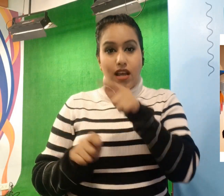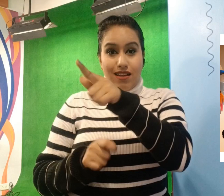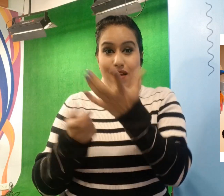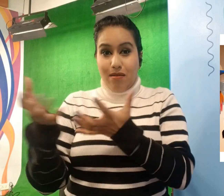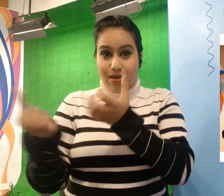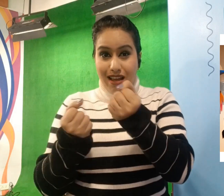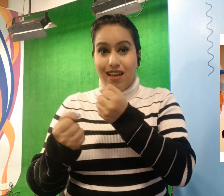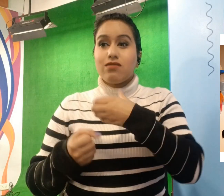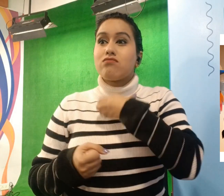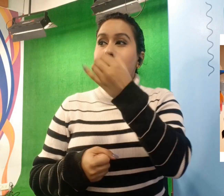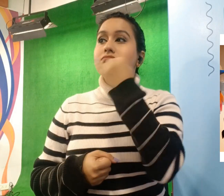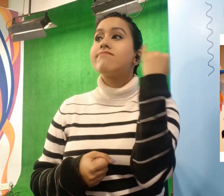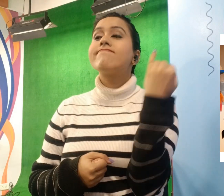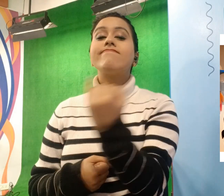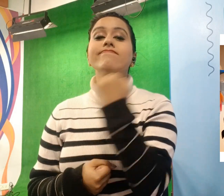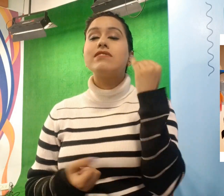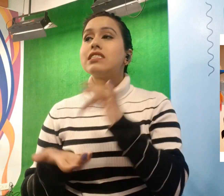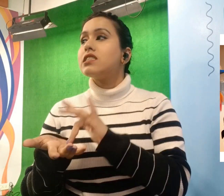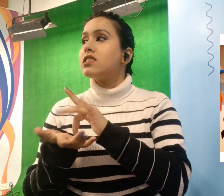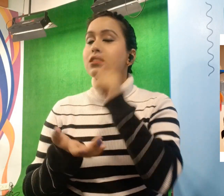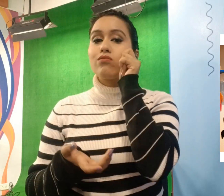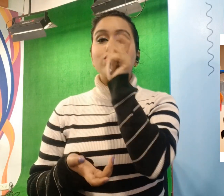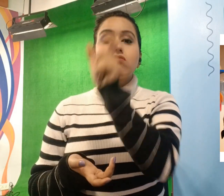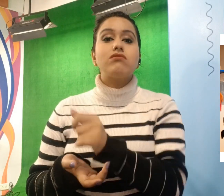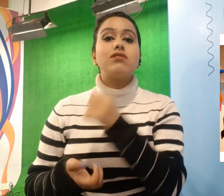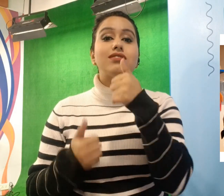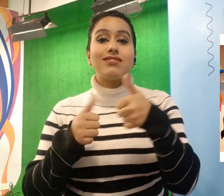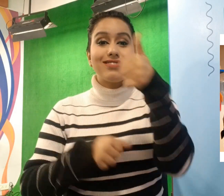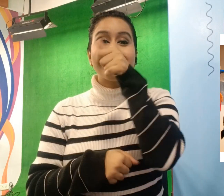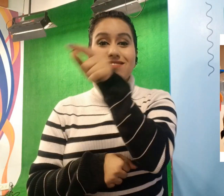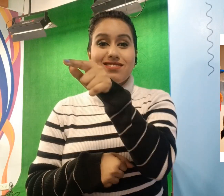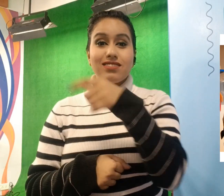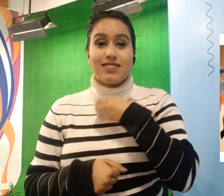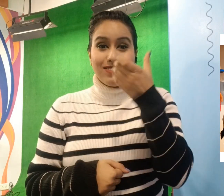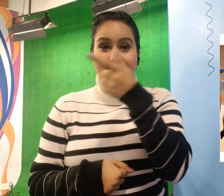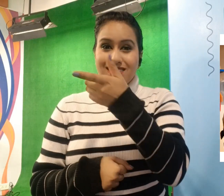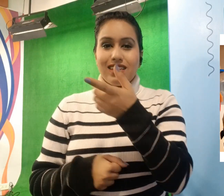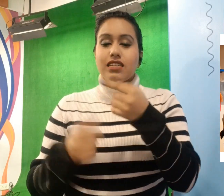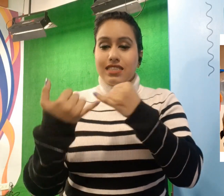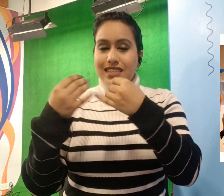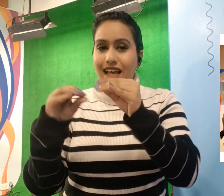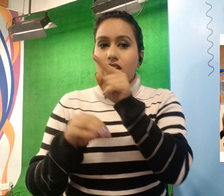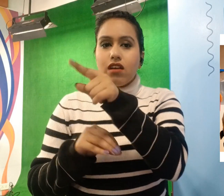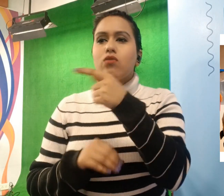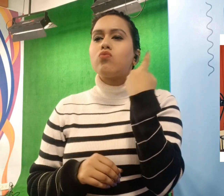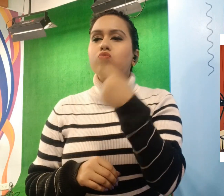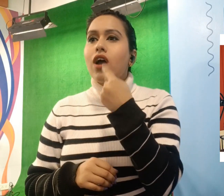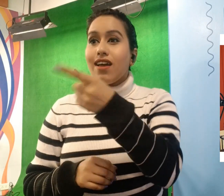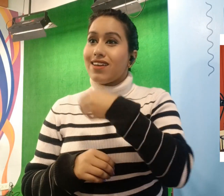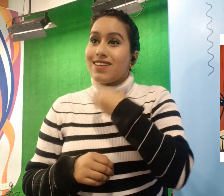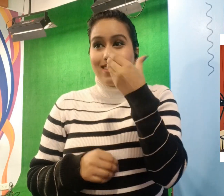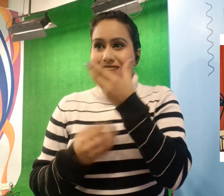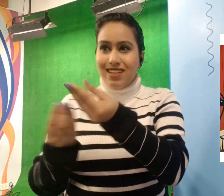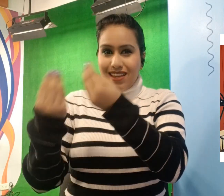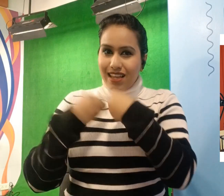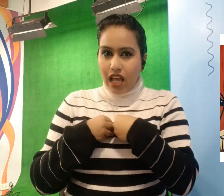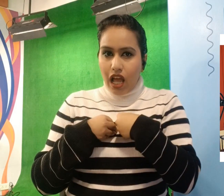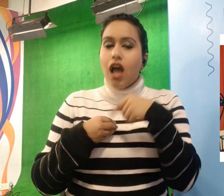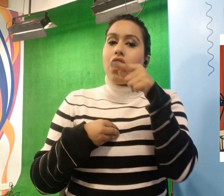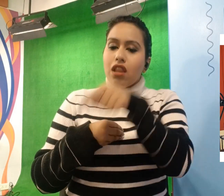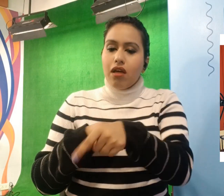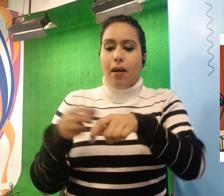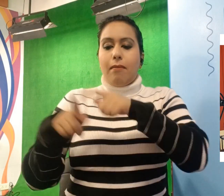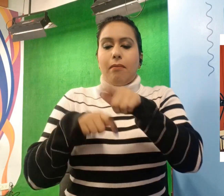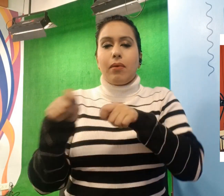उस बाजार में गया, उस ऊंट वाले को ढूंढने लगा। बहुत ढूंढने के बाद जब वो ऊंट वाला मिला तो कहा कि भाई साहब, वो जो ऊंट था उसकी काठी के